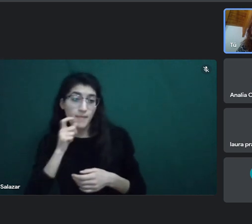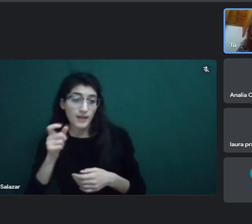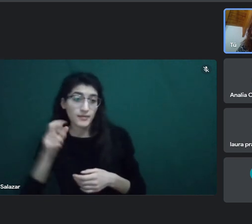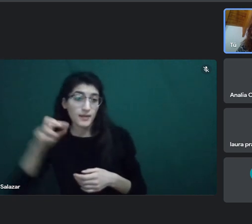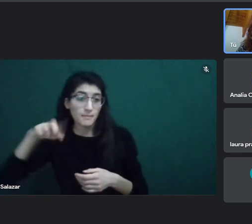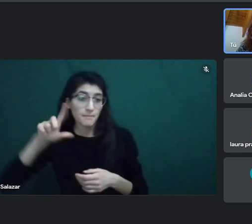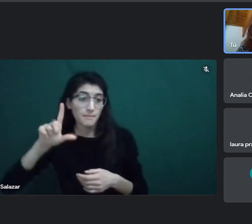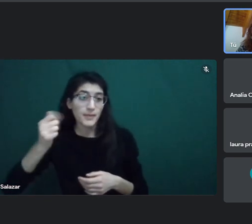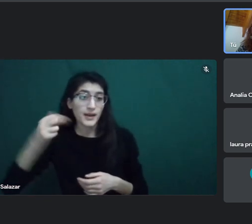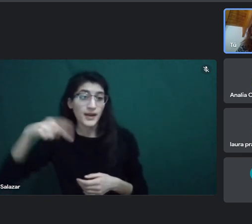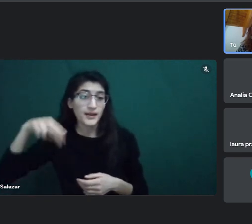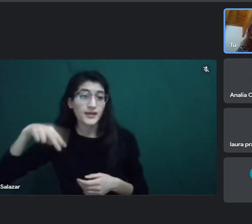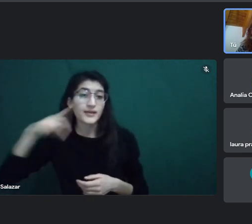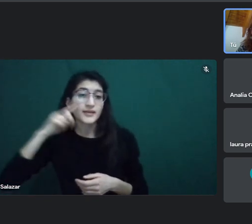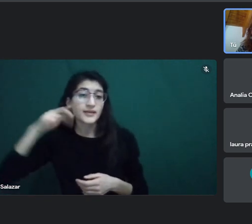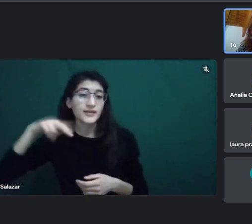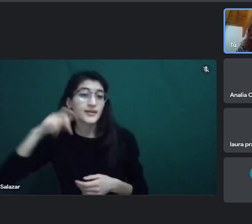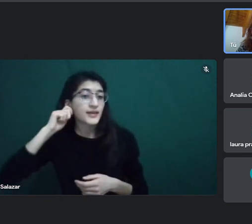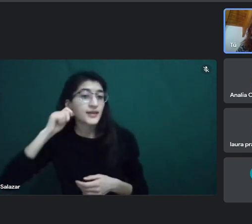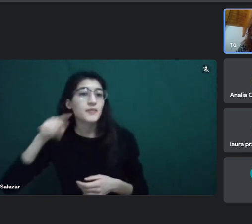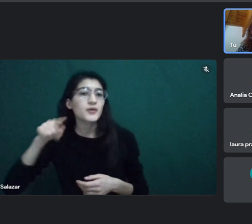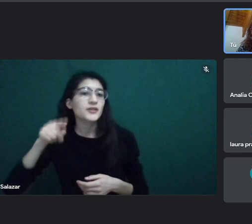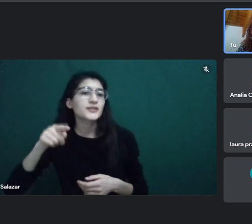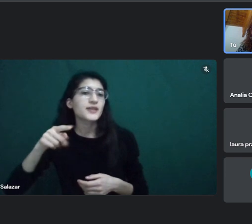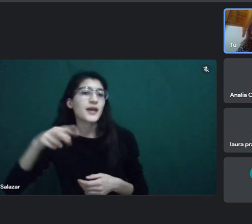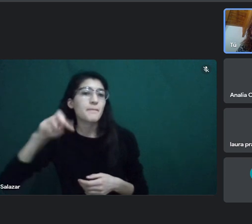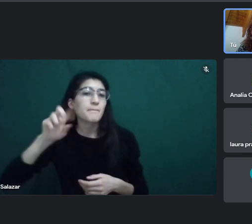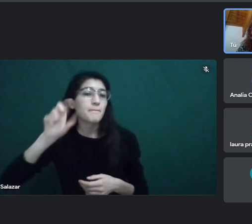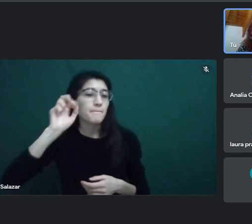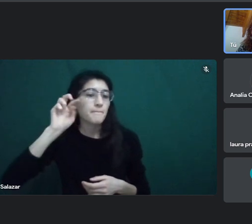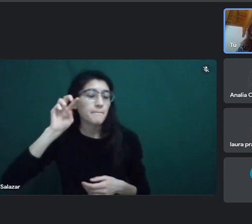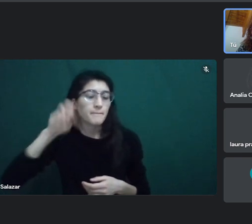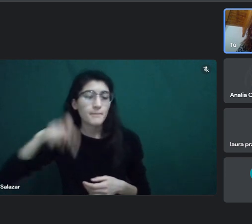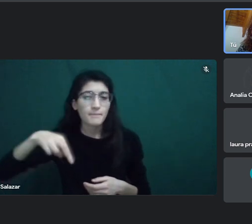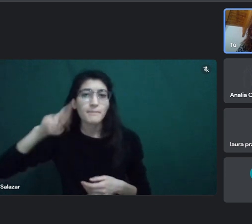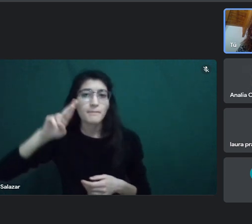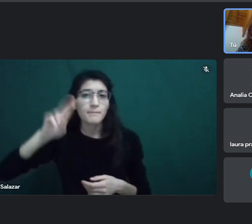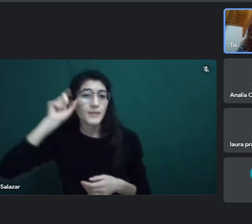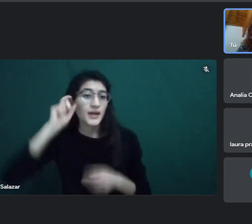¿Cuál es premodificador, que tiene una sola opción, y cuál es